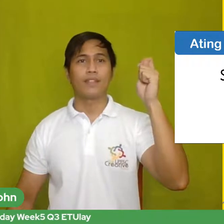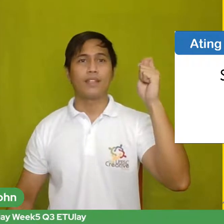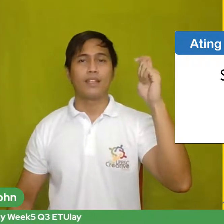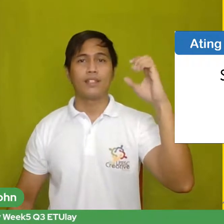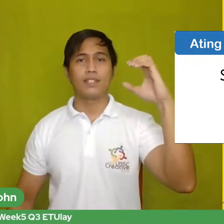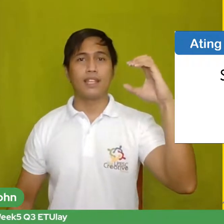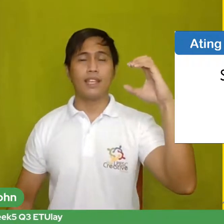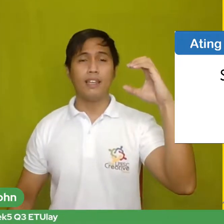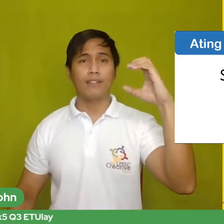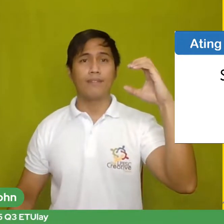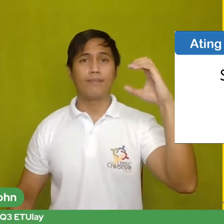C